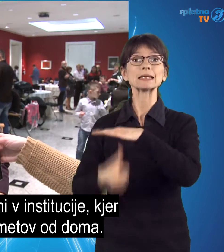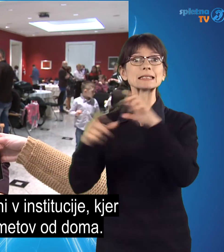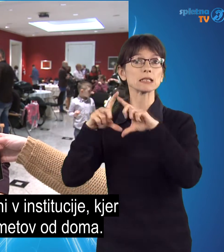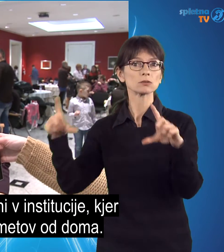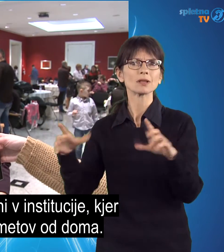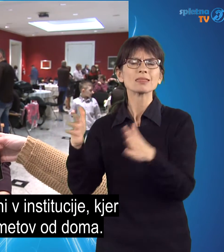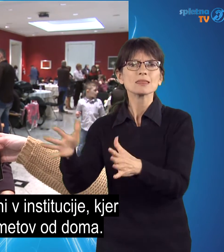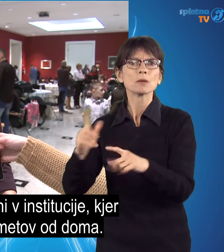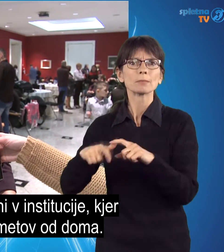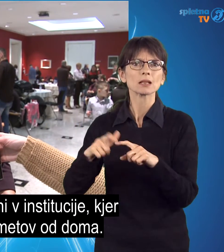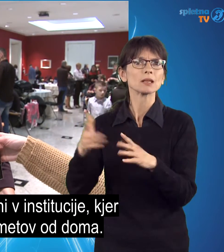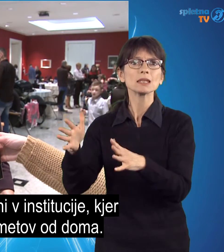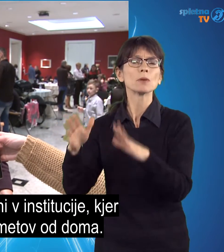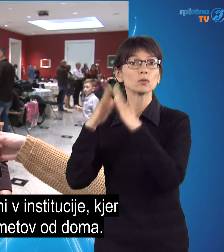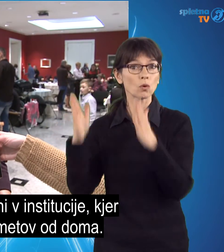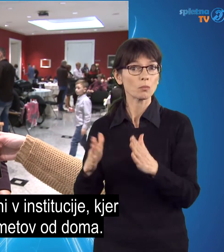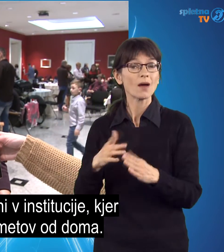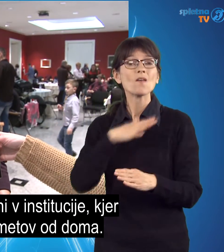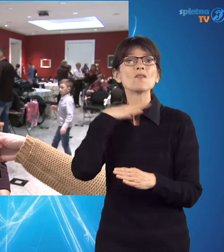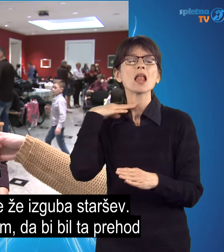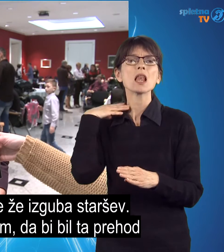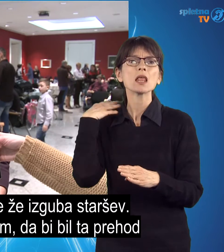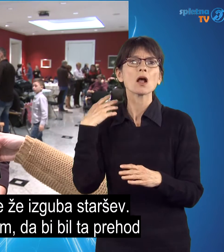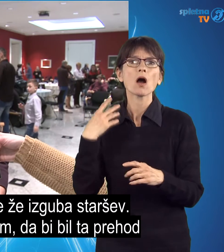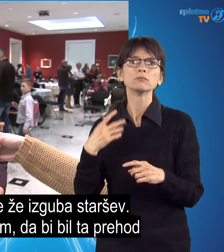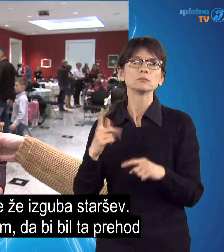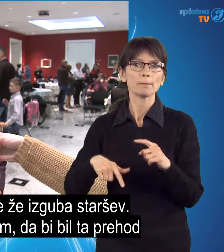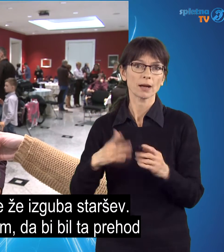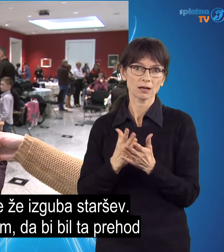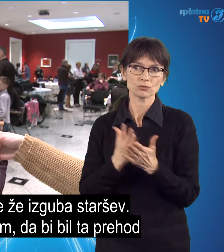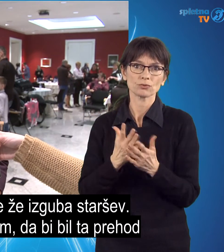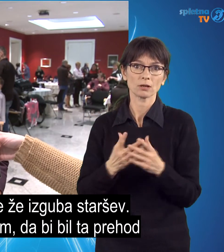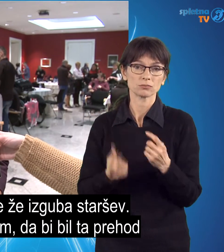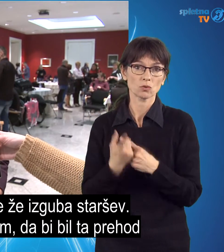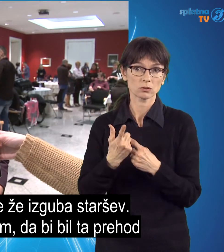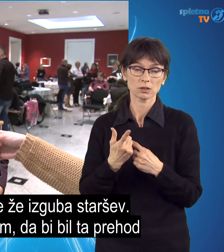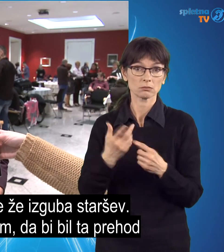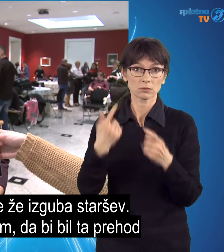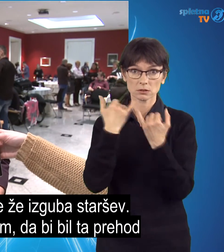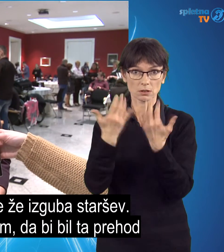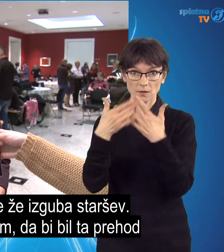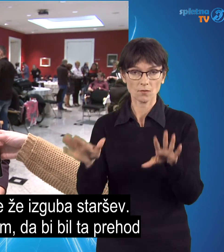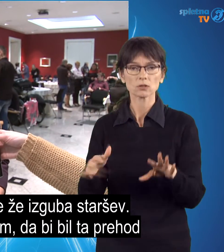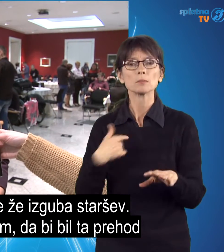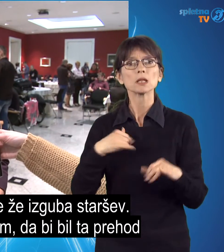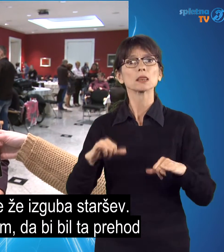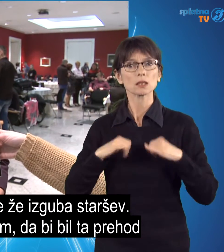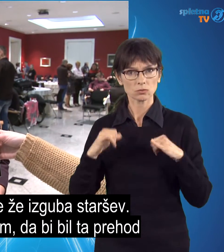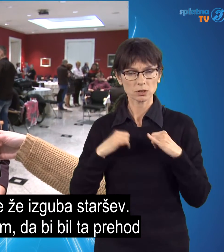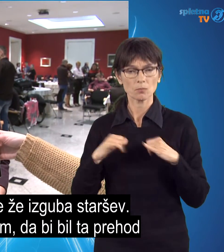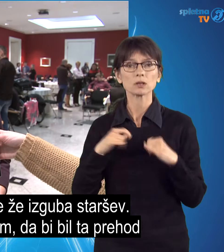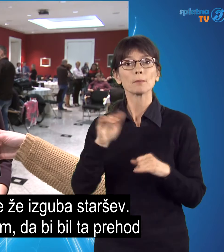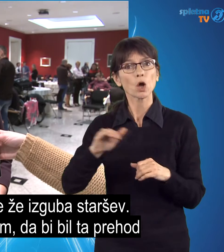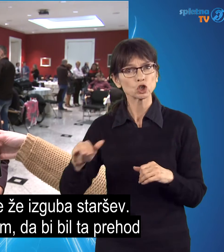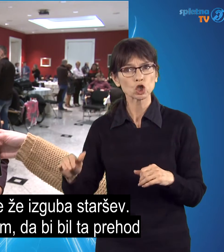predmetov doma. Velik hendikep je že izguba staršev. Mi baziramo na tem, da bi bil ta prehod čim bolj mehak, da bi